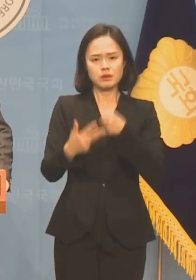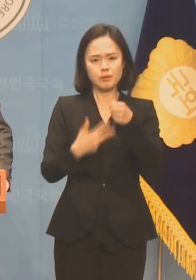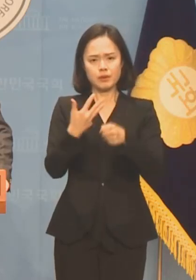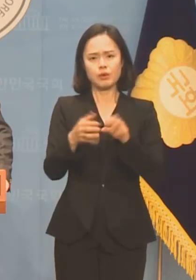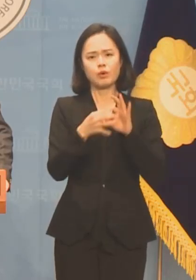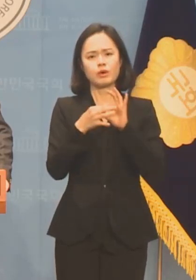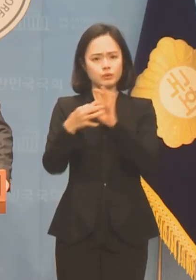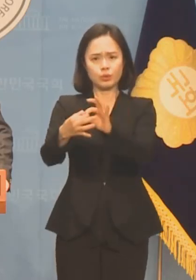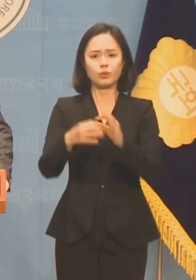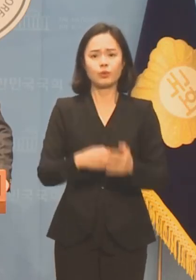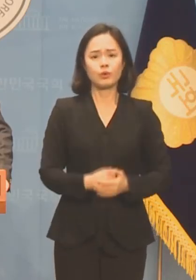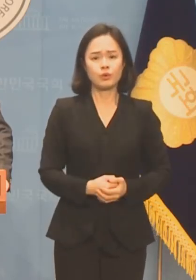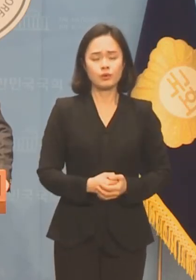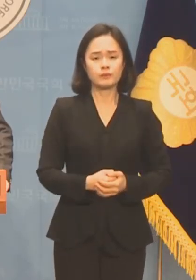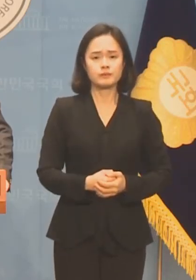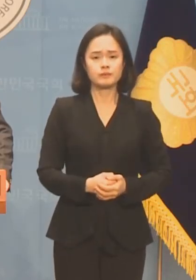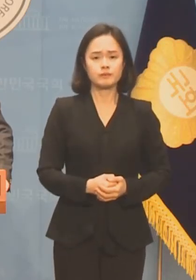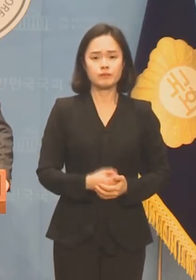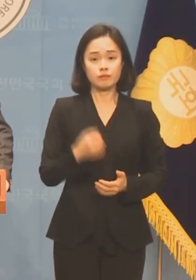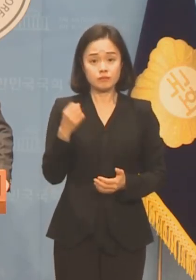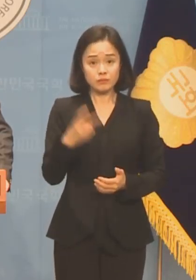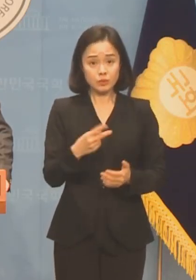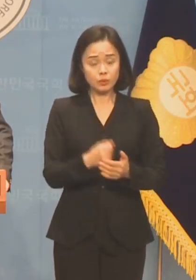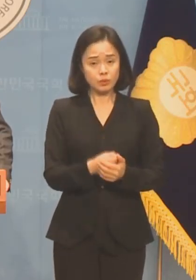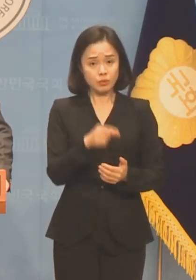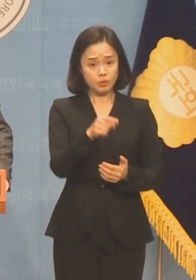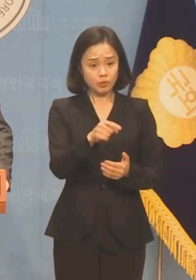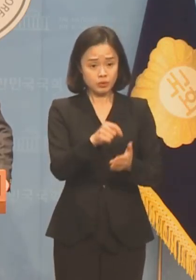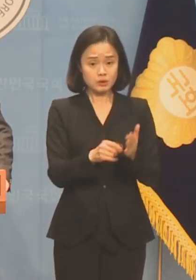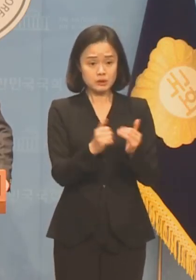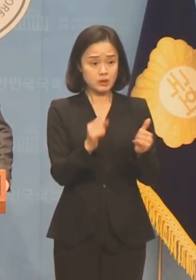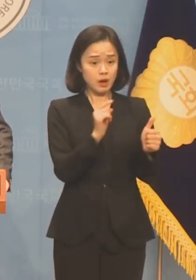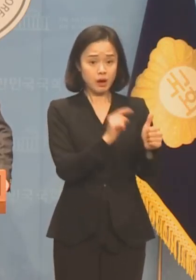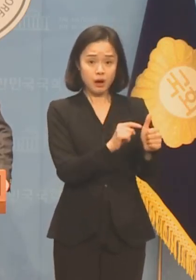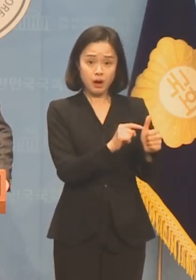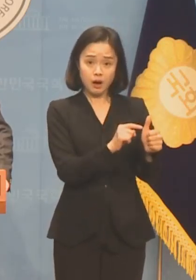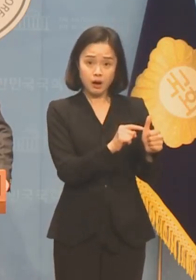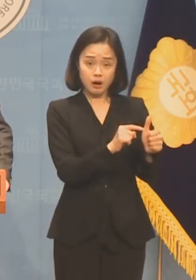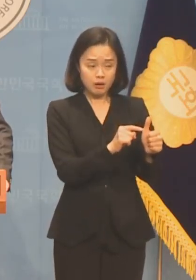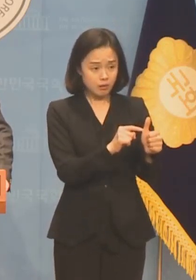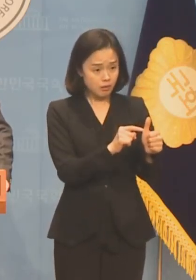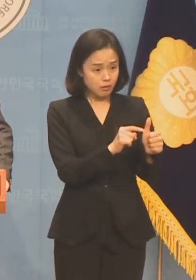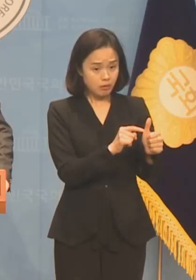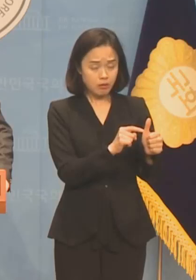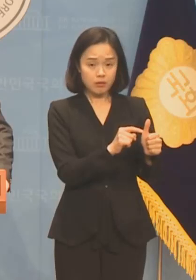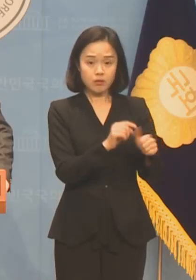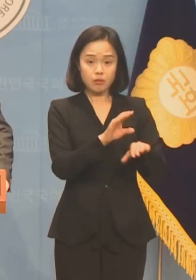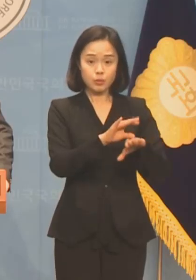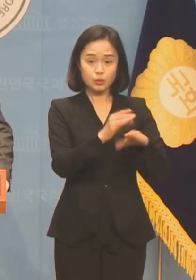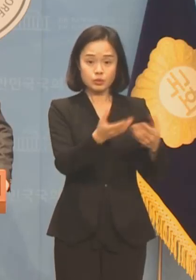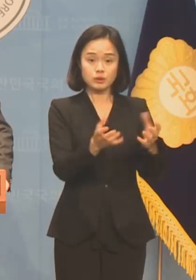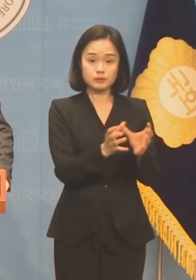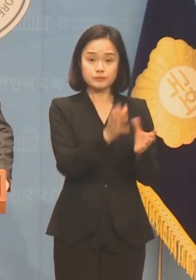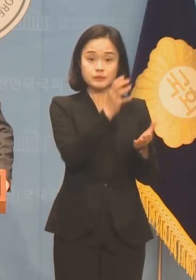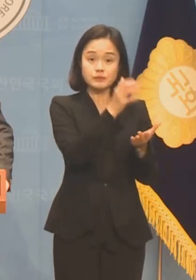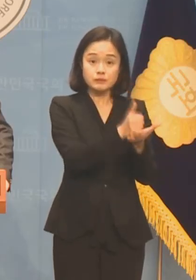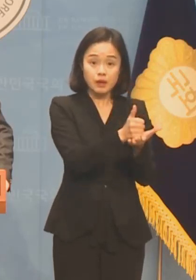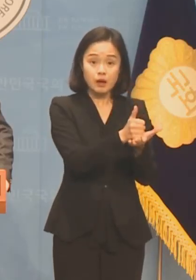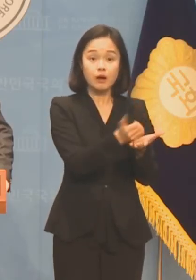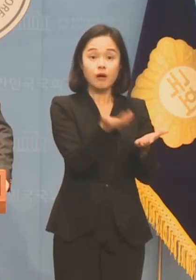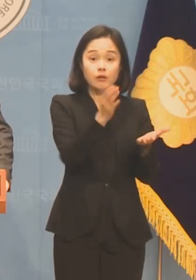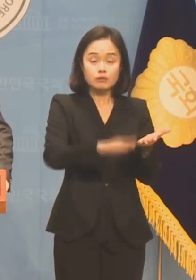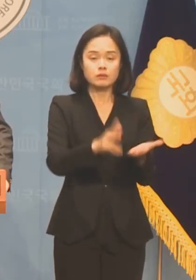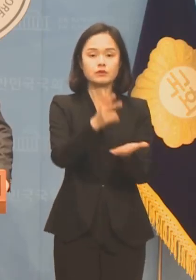경영국장을 했던 사람에게 주택한 판매를 시키고 편성국장을 했던 사람에게 가요 음반 가사를 받아적게